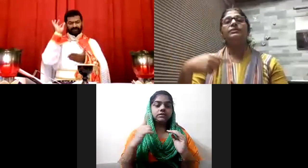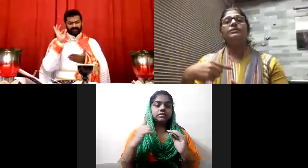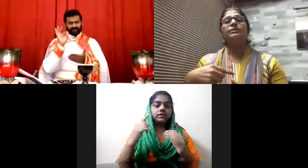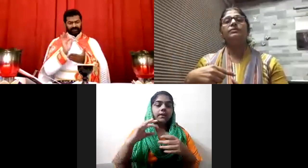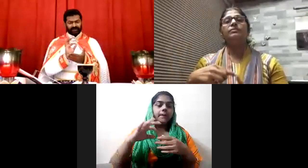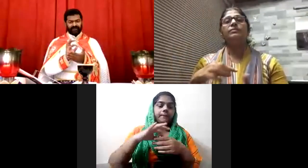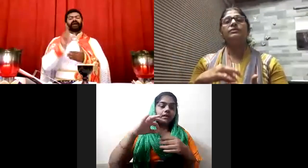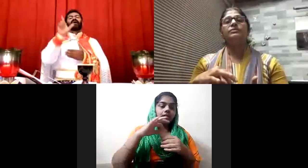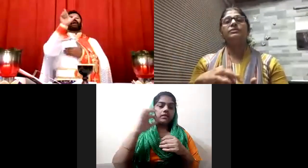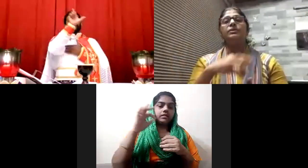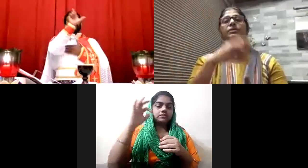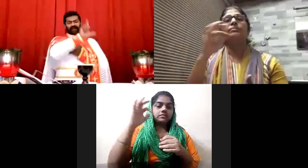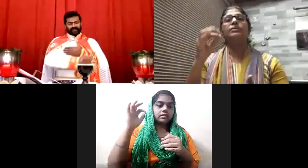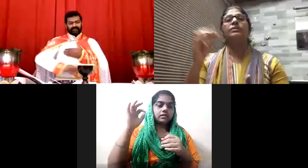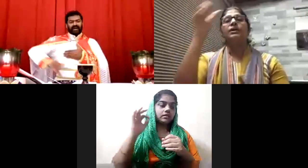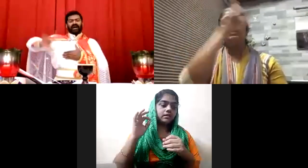നിത്യമഹത്വത്തിൻ